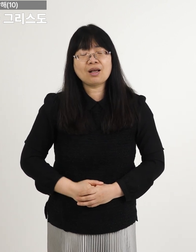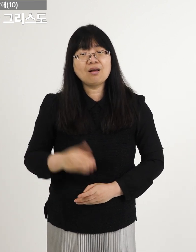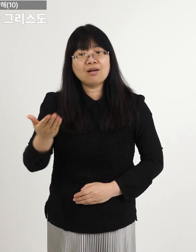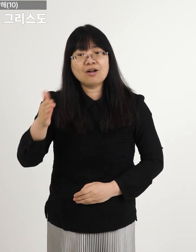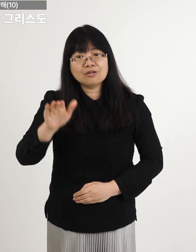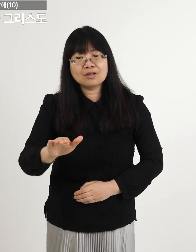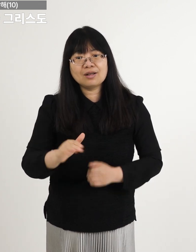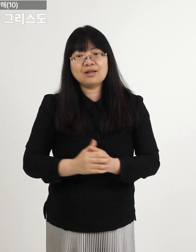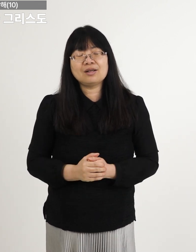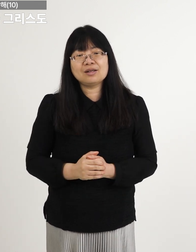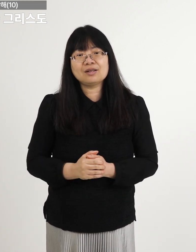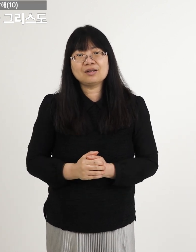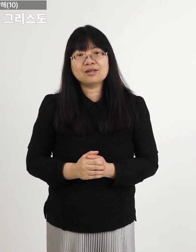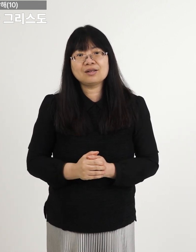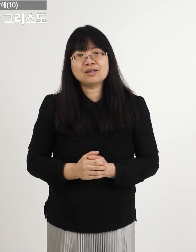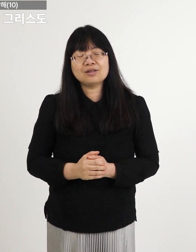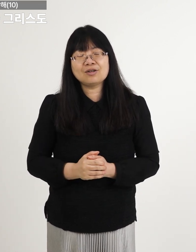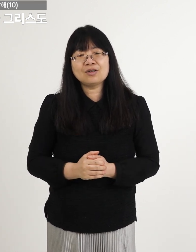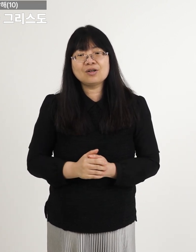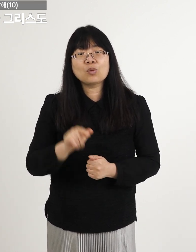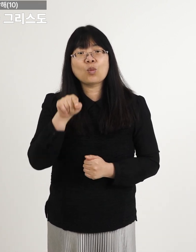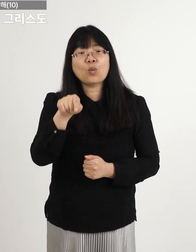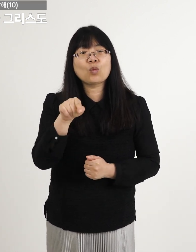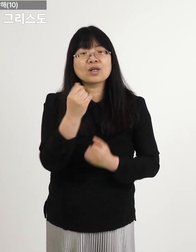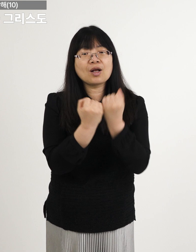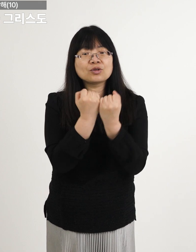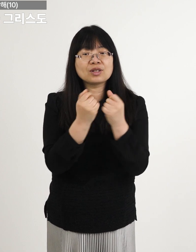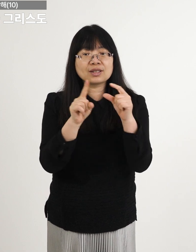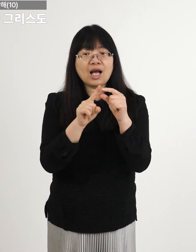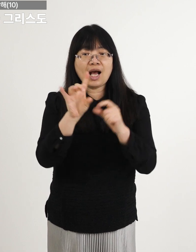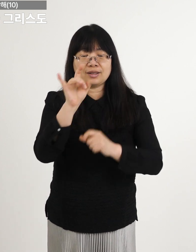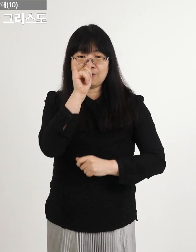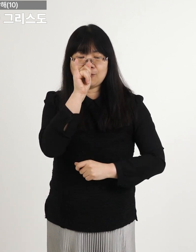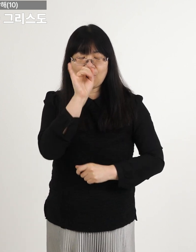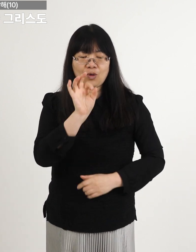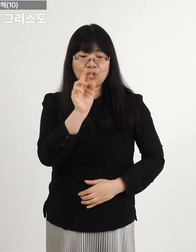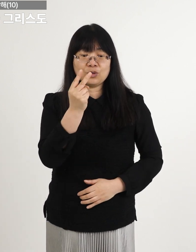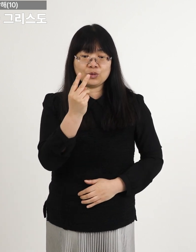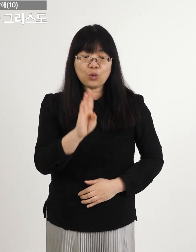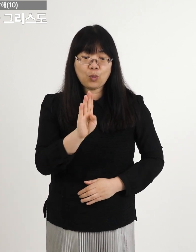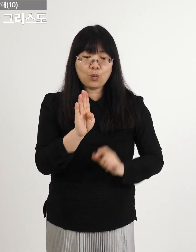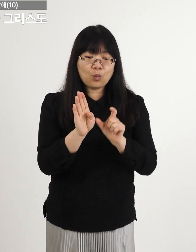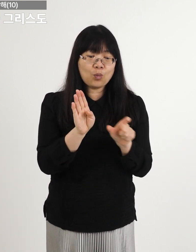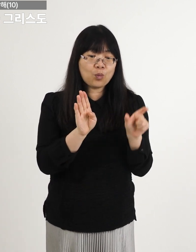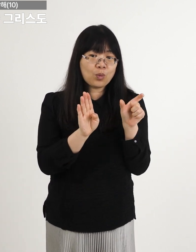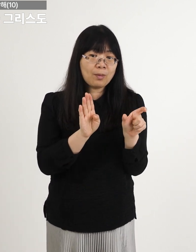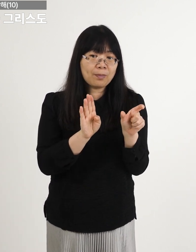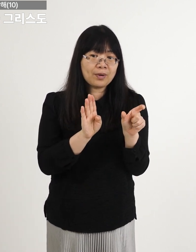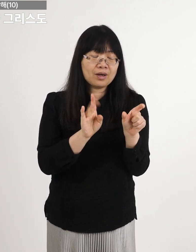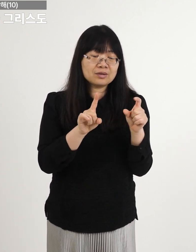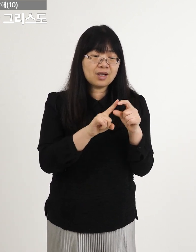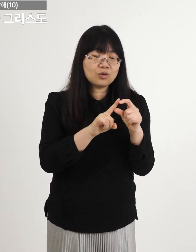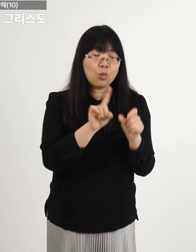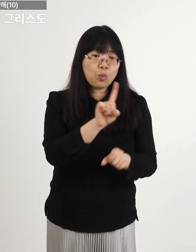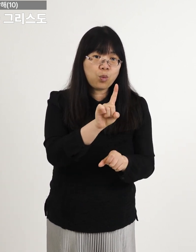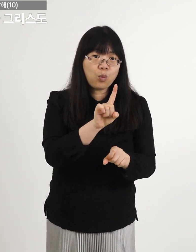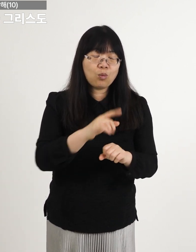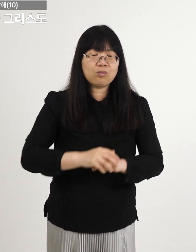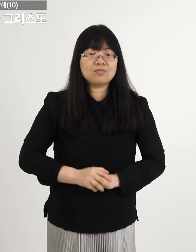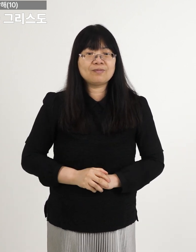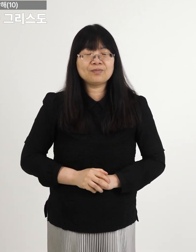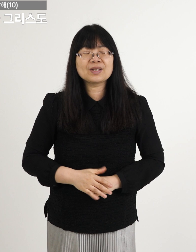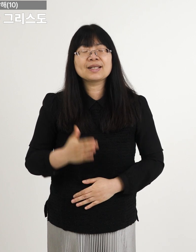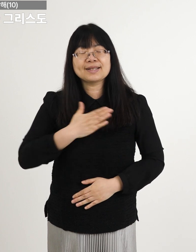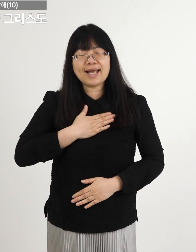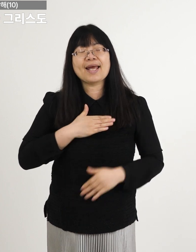그런데 여기 수식어가 하나 있어요. 욥 앞에 무슨 표현이 담아져 있죠?